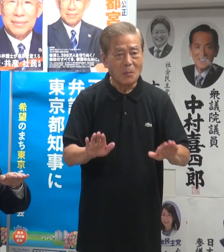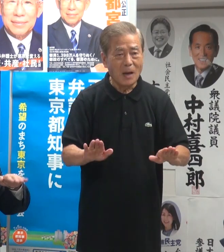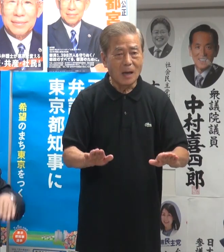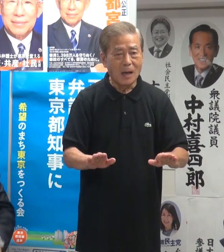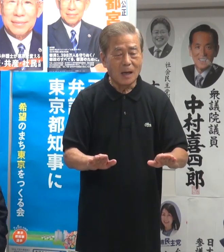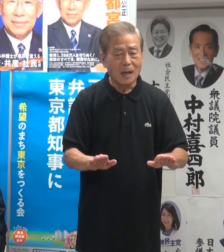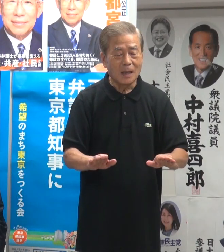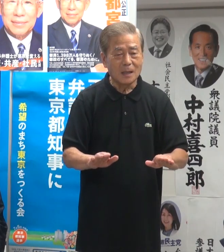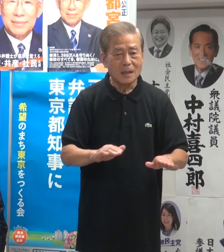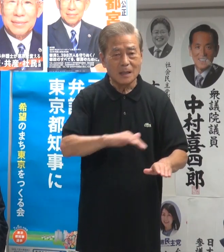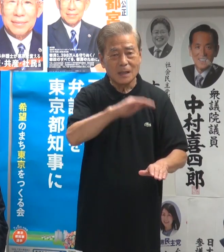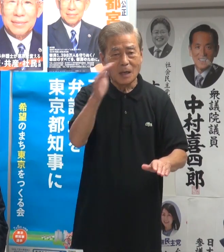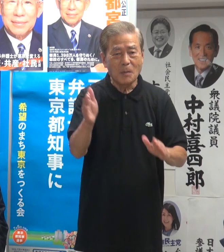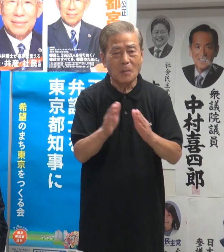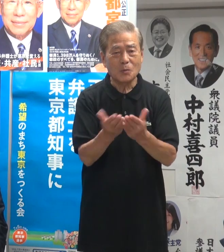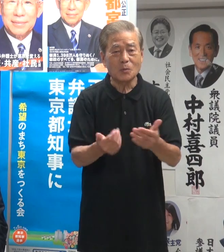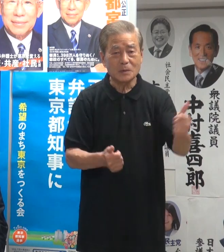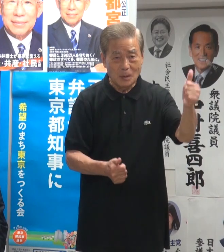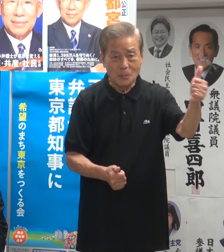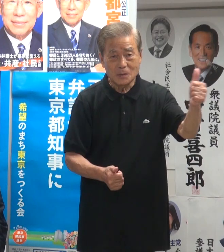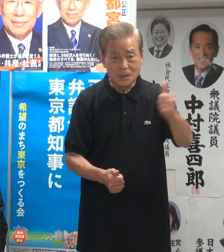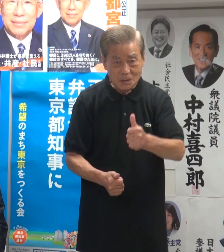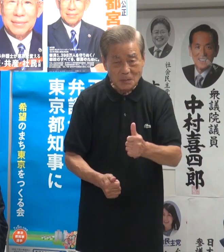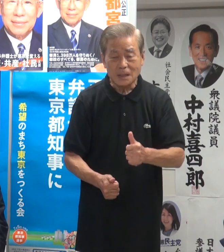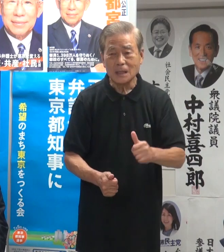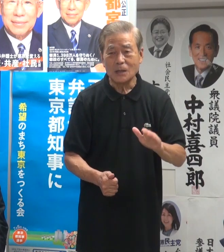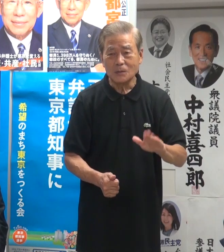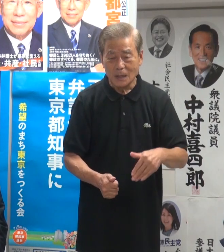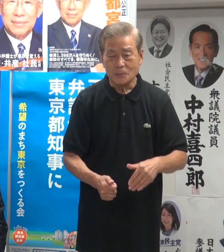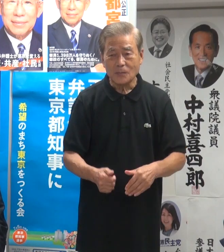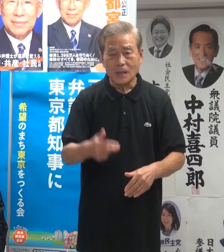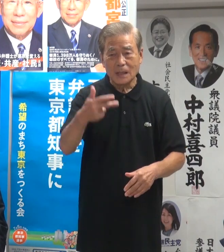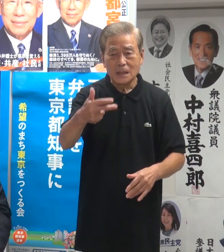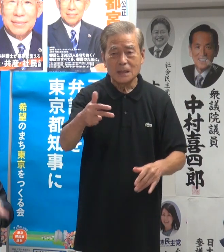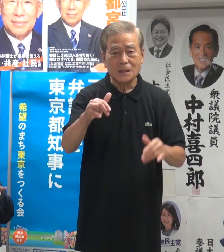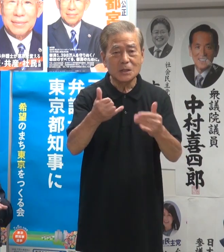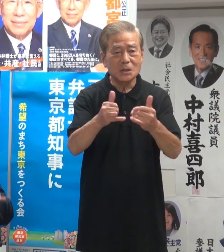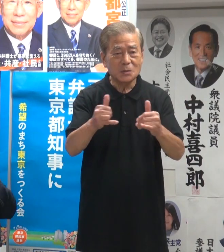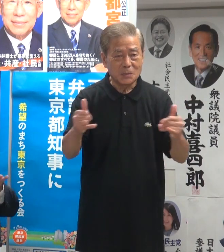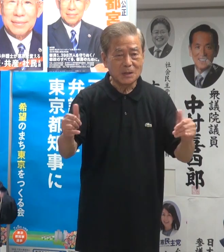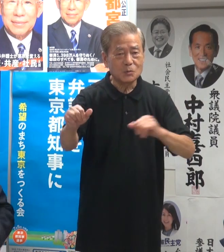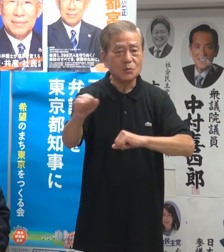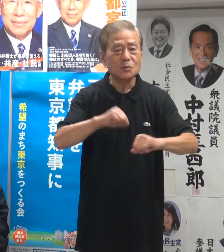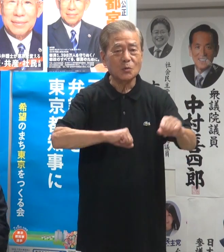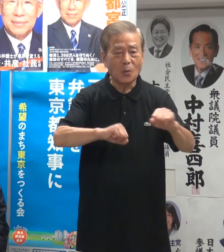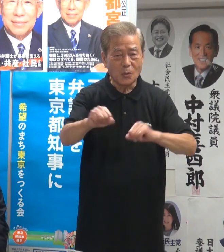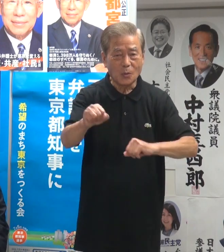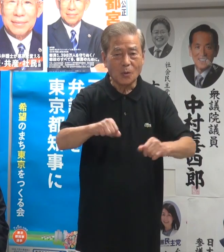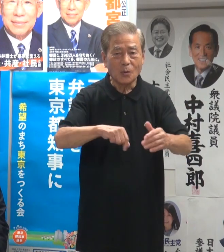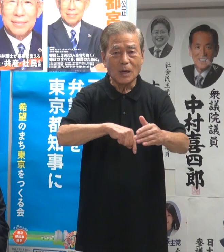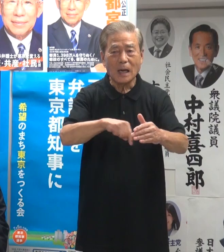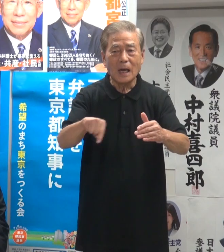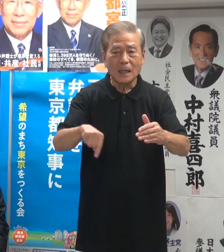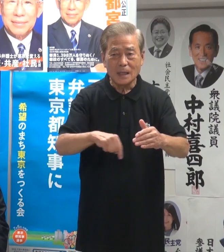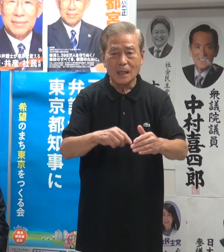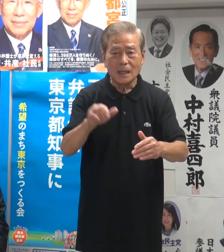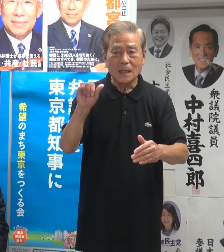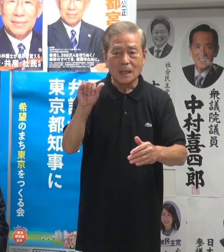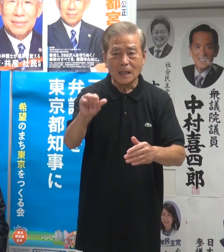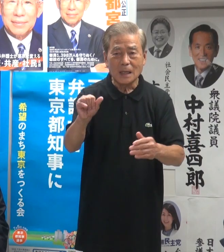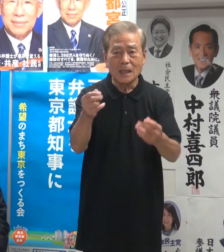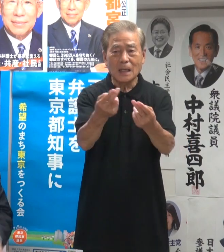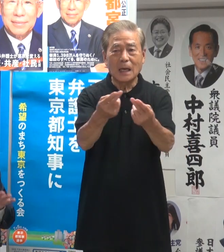たので、その辺は不透明ですけどね。それから市民運動の中でそういう野党